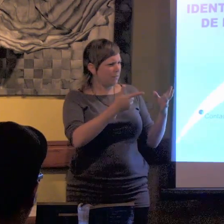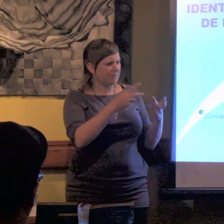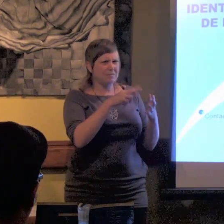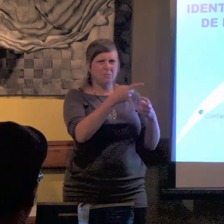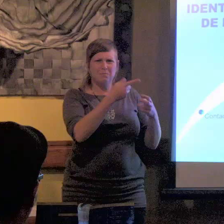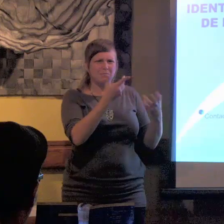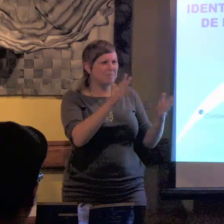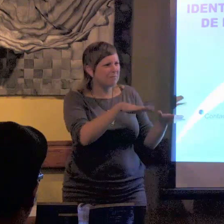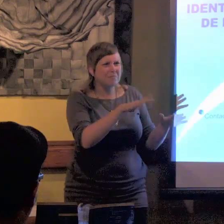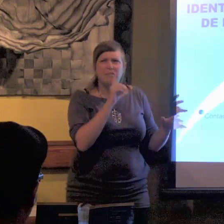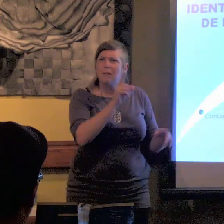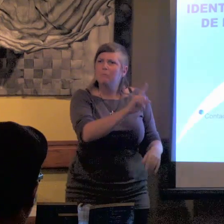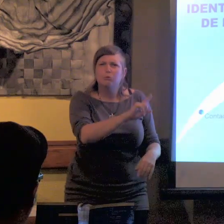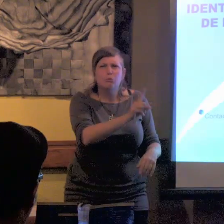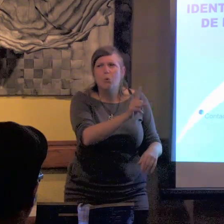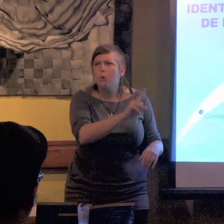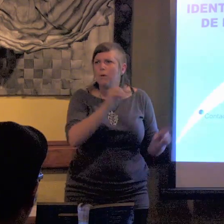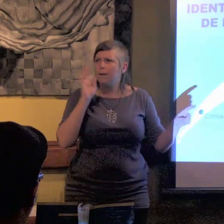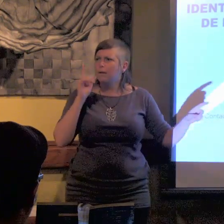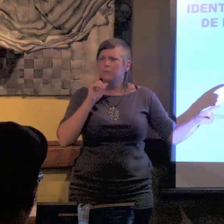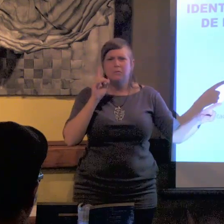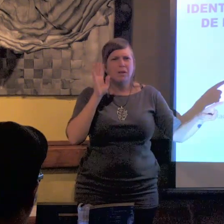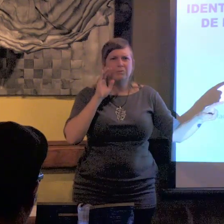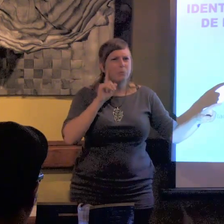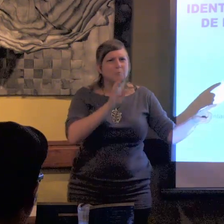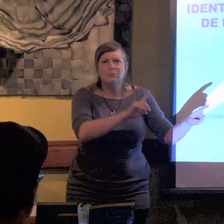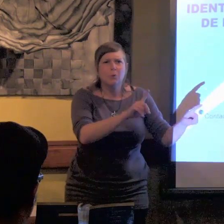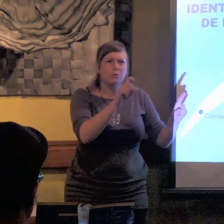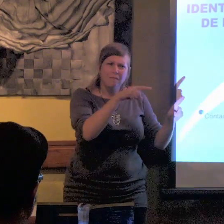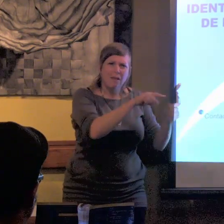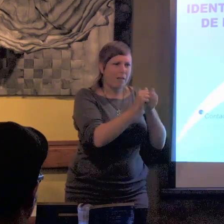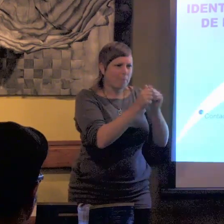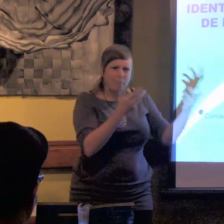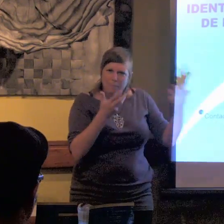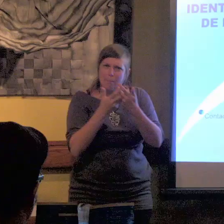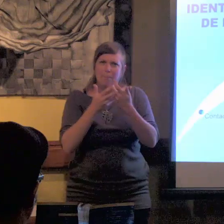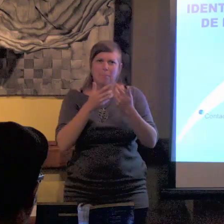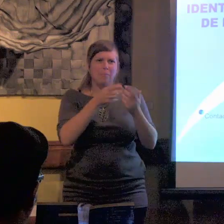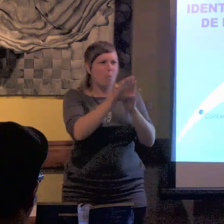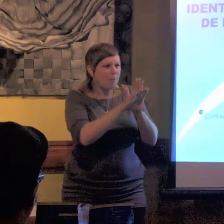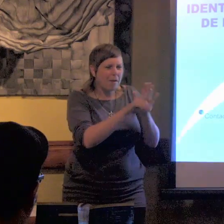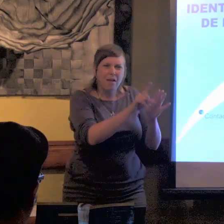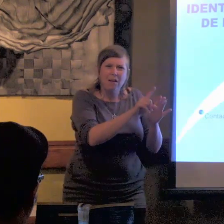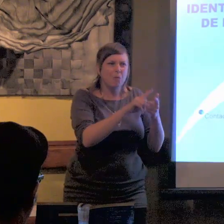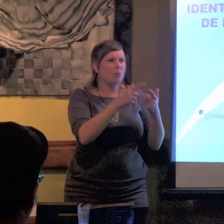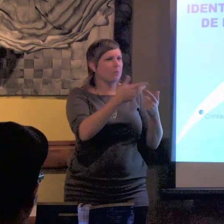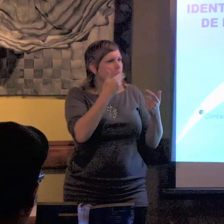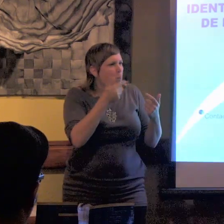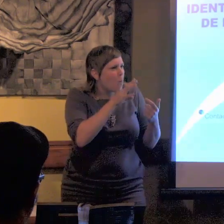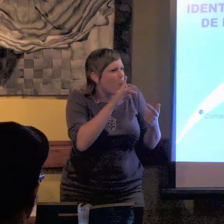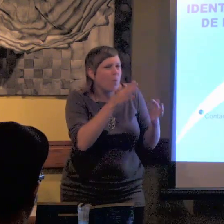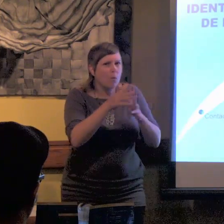Il dit oh, comment ça, je ne peux pas communiquer avec cette personne-là? Je dis non, l'entendant, il va dire non, fais pas comme ça, là. Il faut que toi, le sourd,